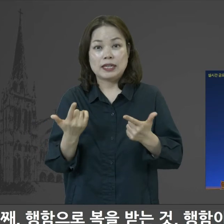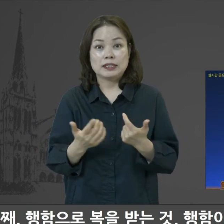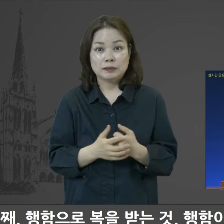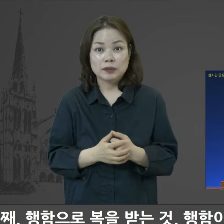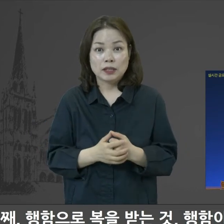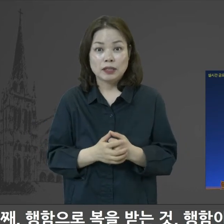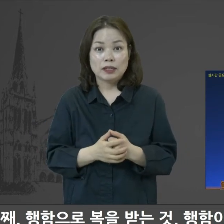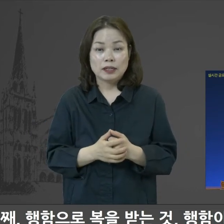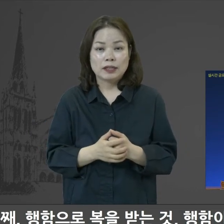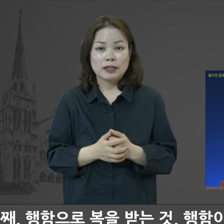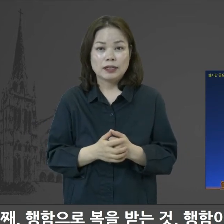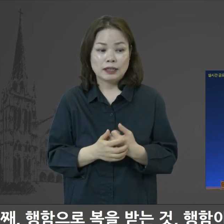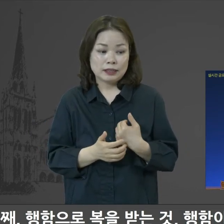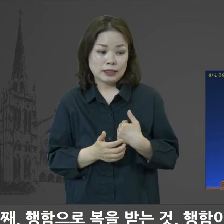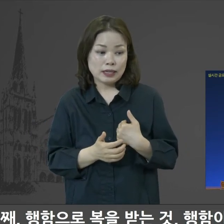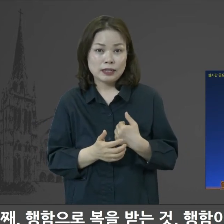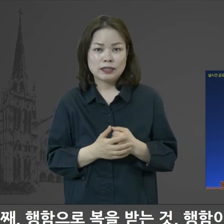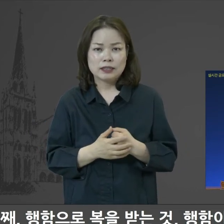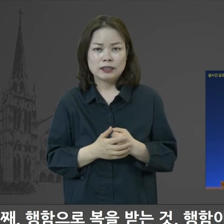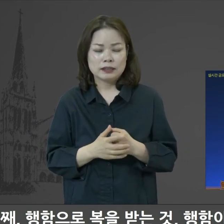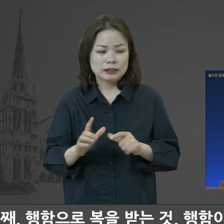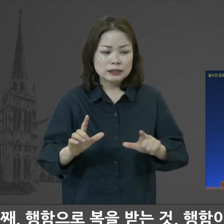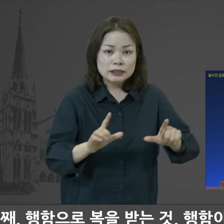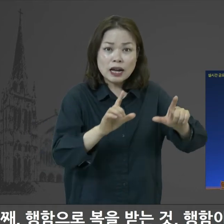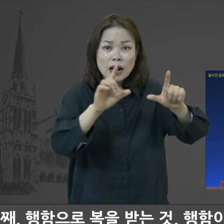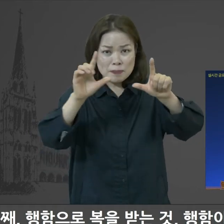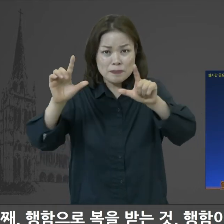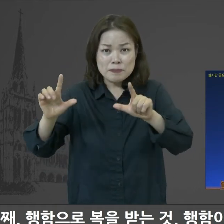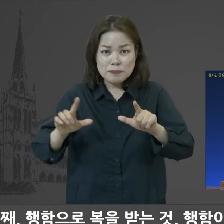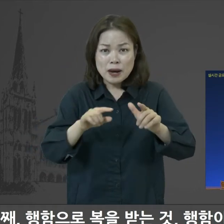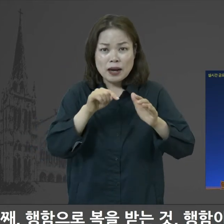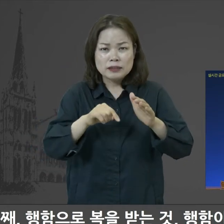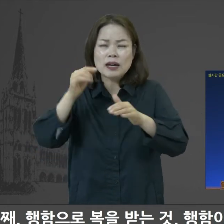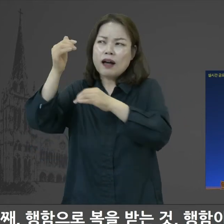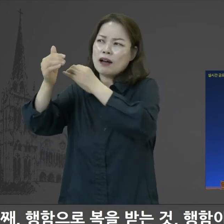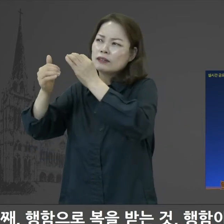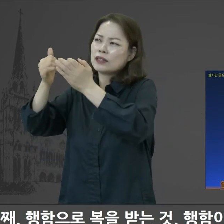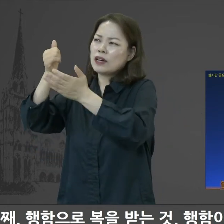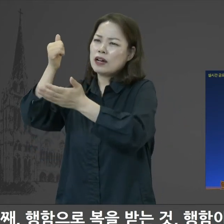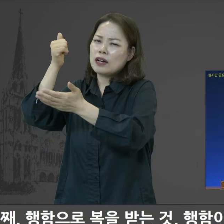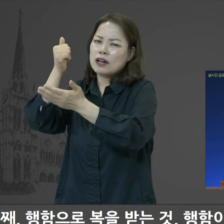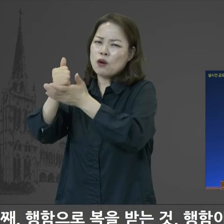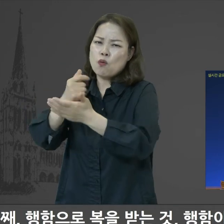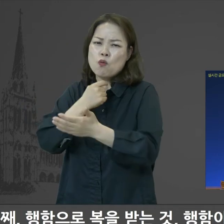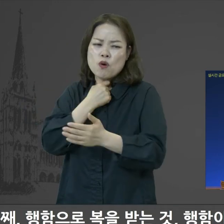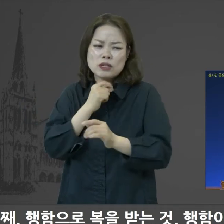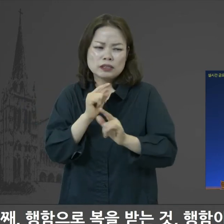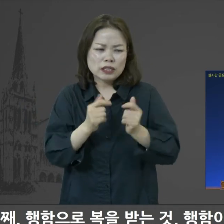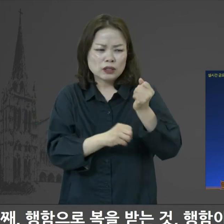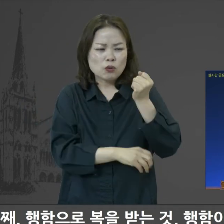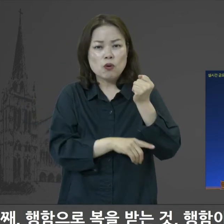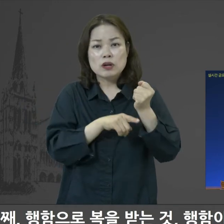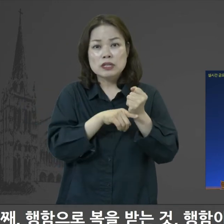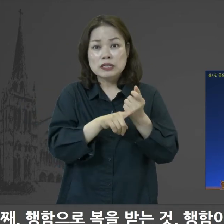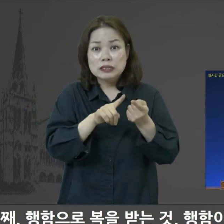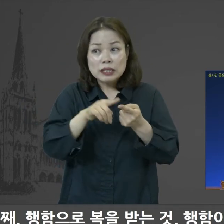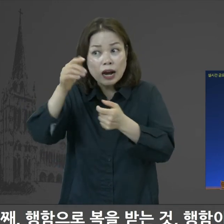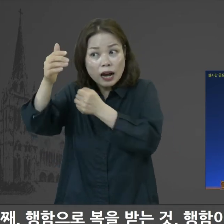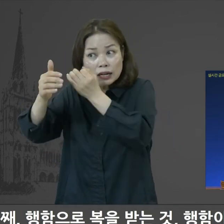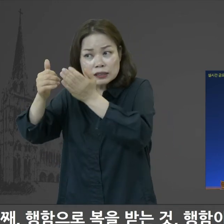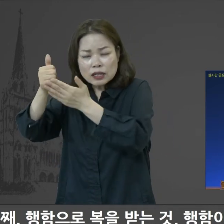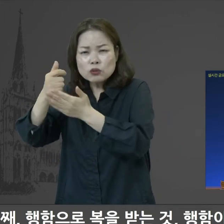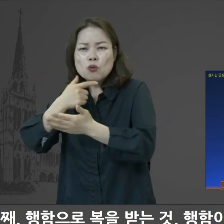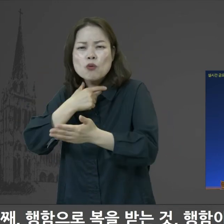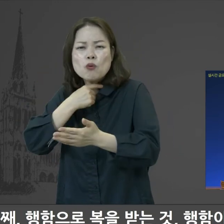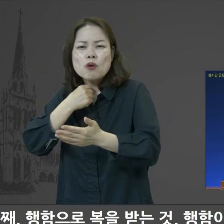이것은 나의 삶 자체에서 하나님이 원치 않은 원리들을 하나님이